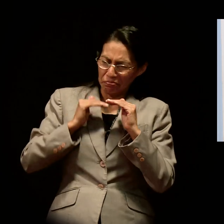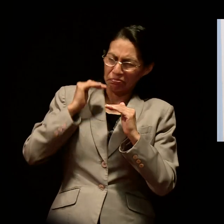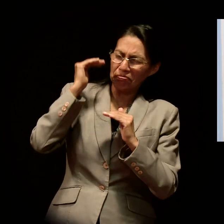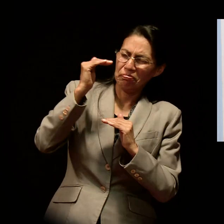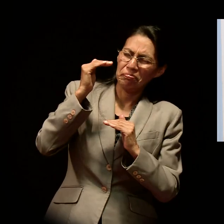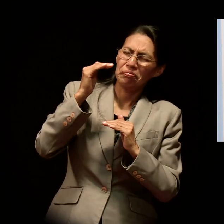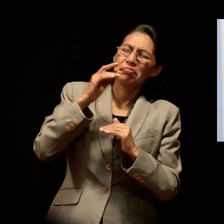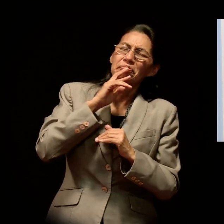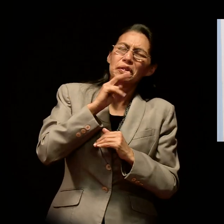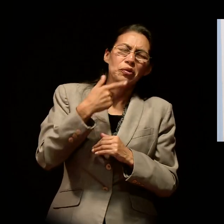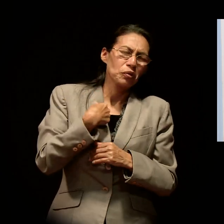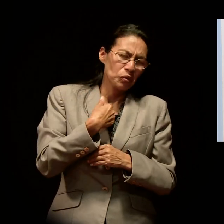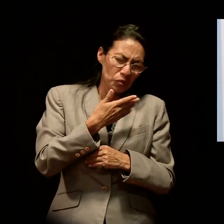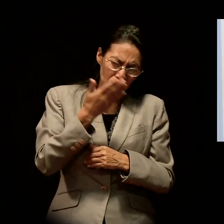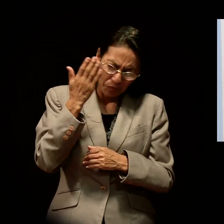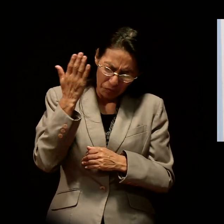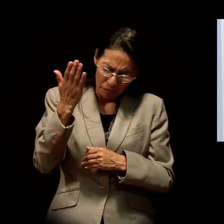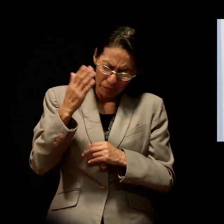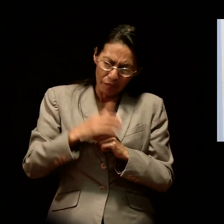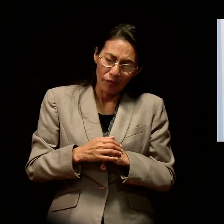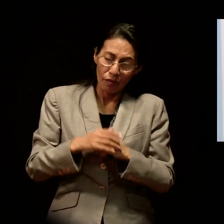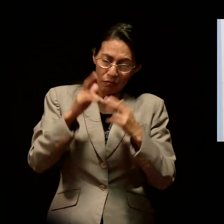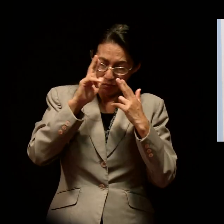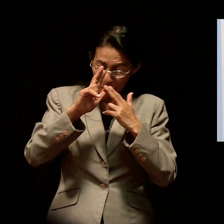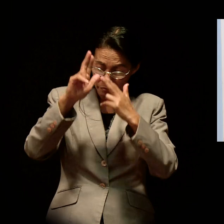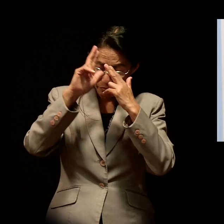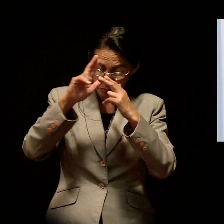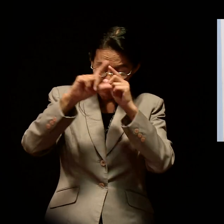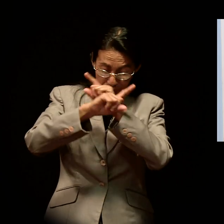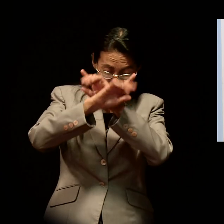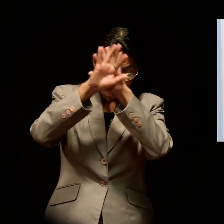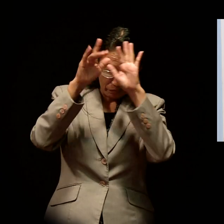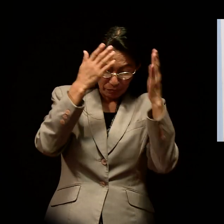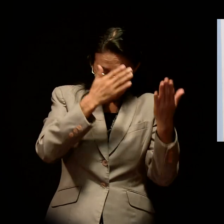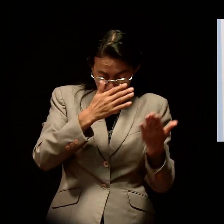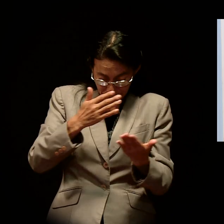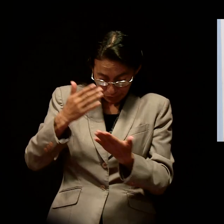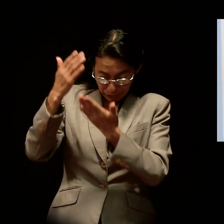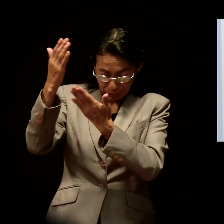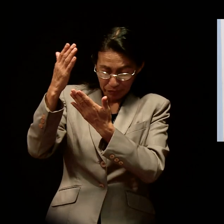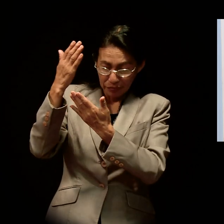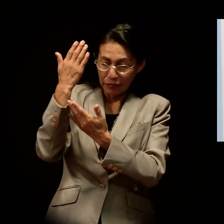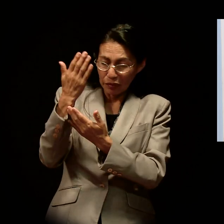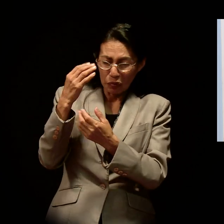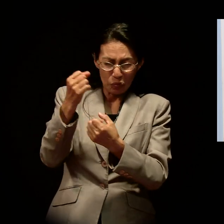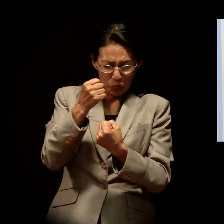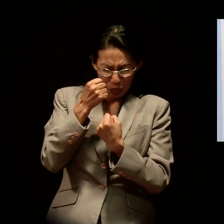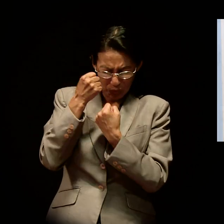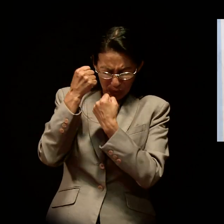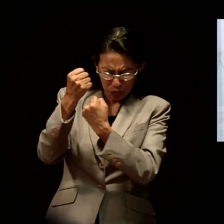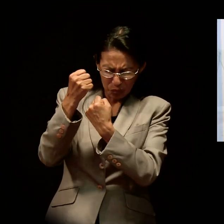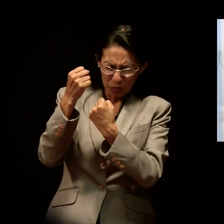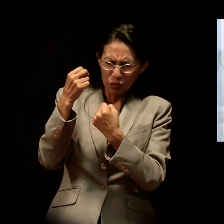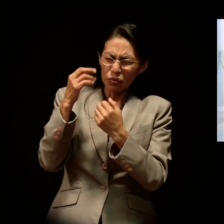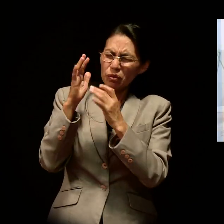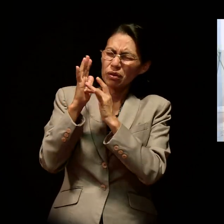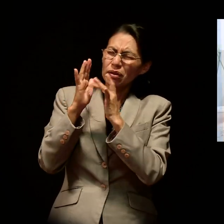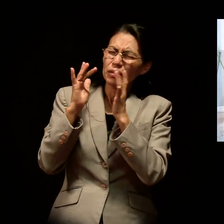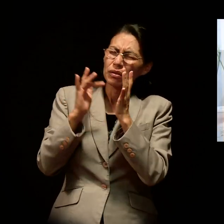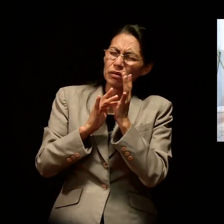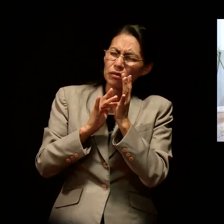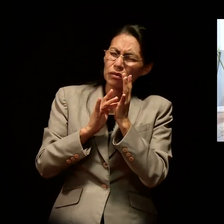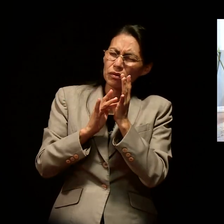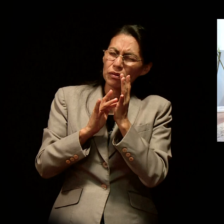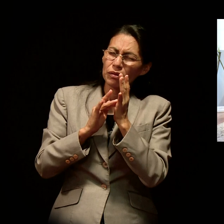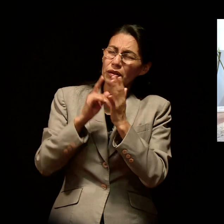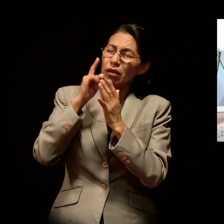no conforme te pedimos sino mucho mejor de lo que nosotros te hemos pedido te damos la honra